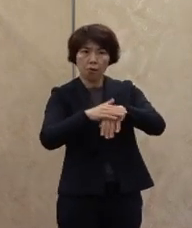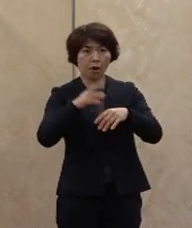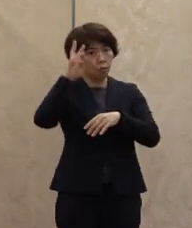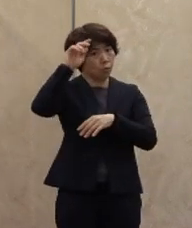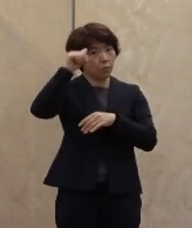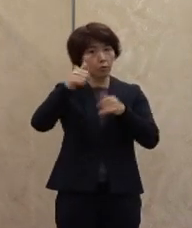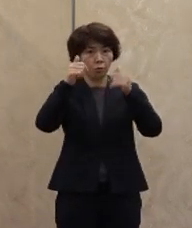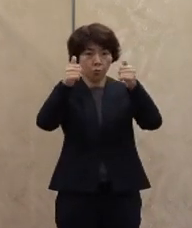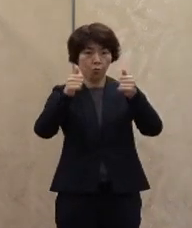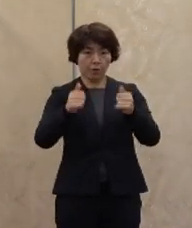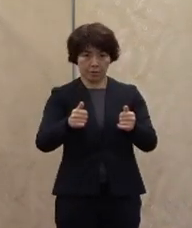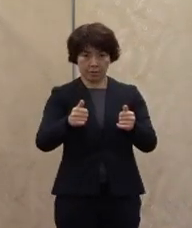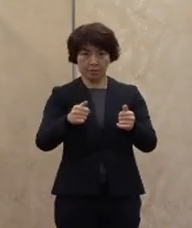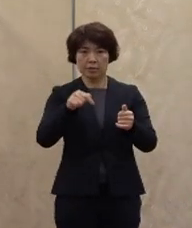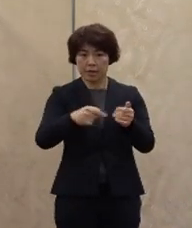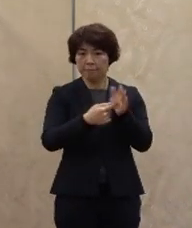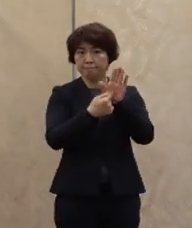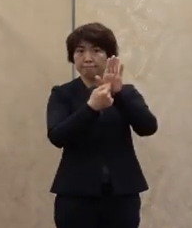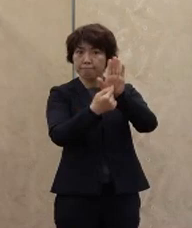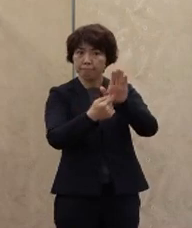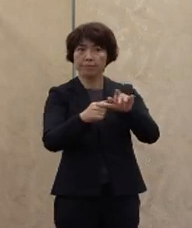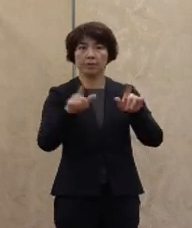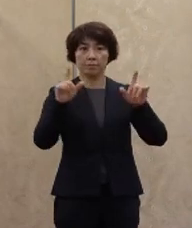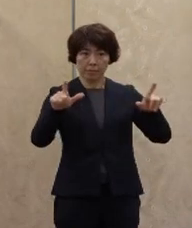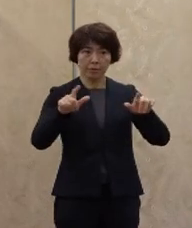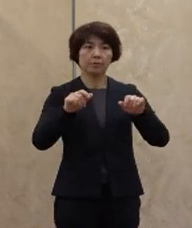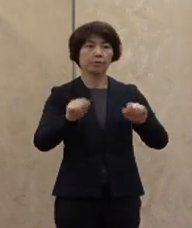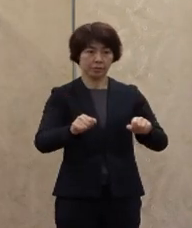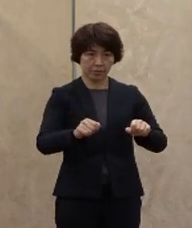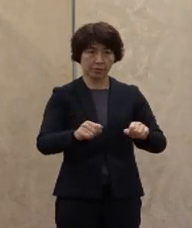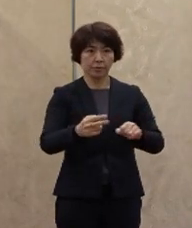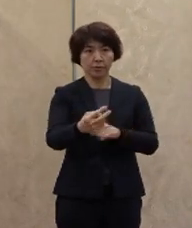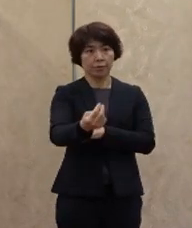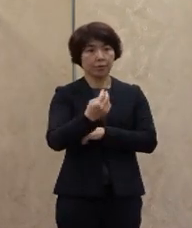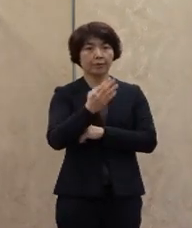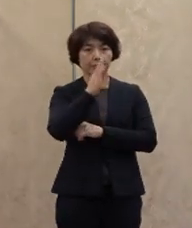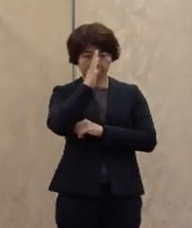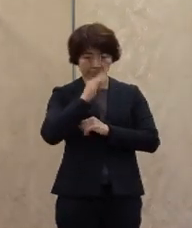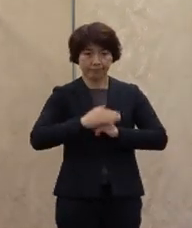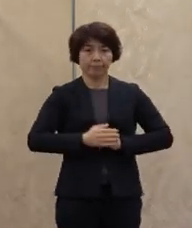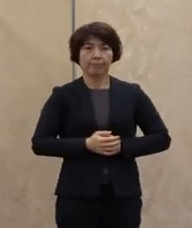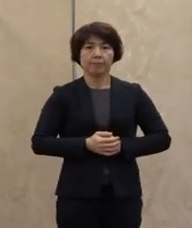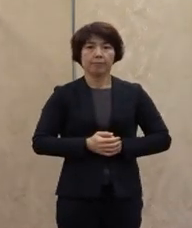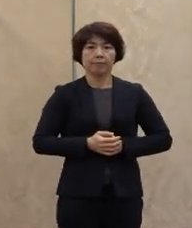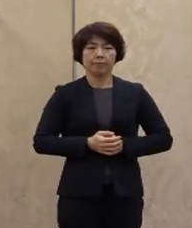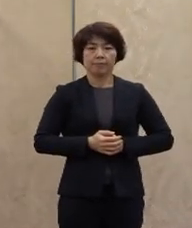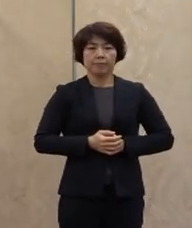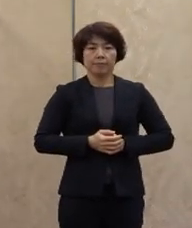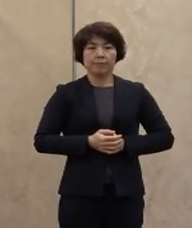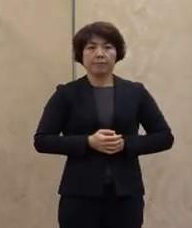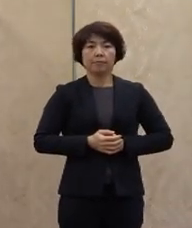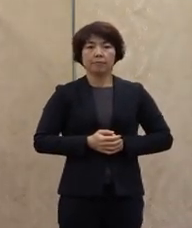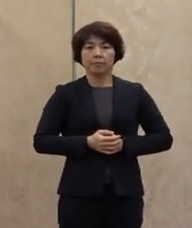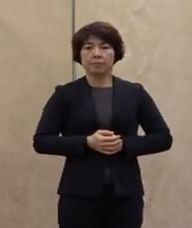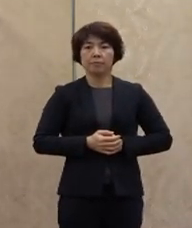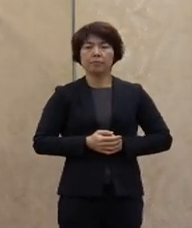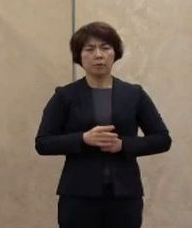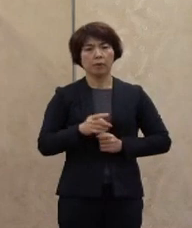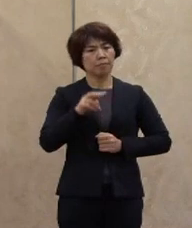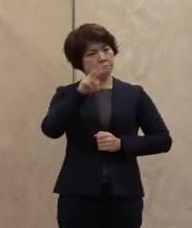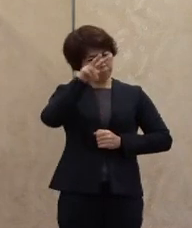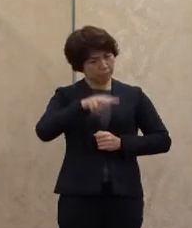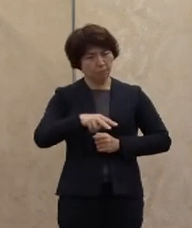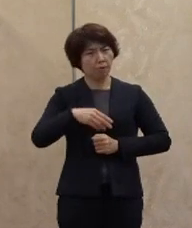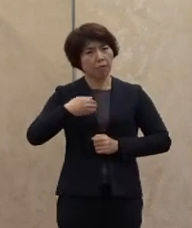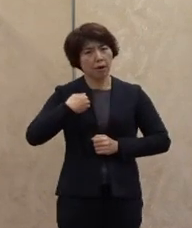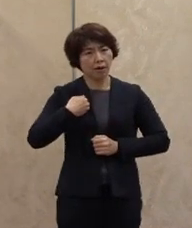で出していきますので、ご覧いただけたらというふうに思います。それからなかなかこれでもわからないよとおっ